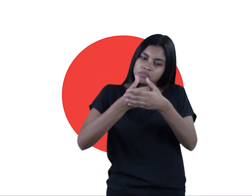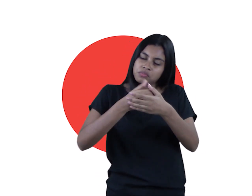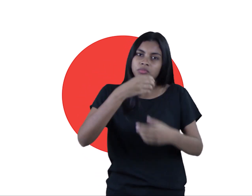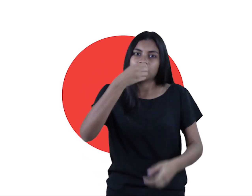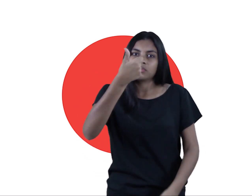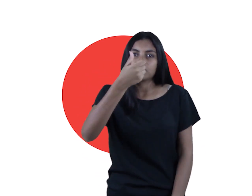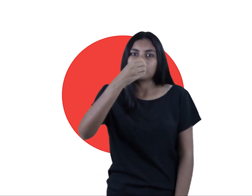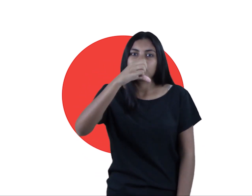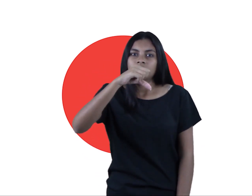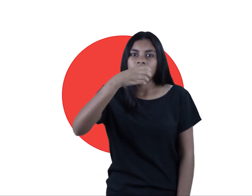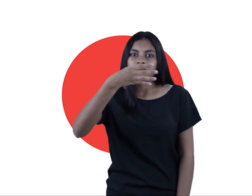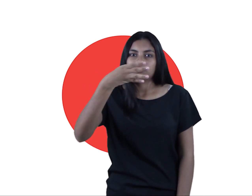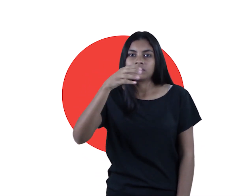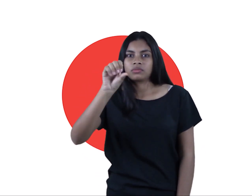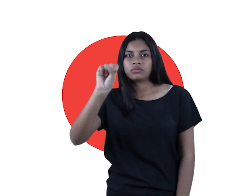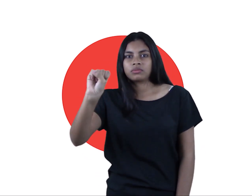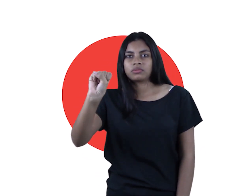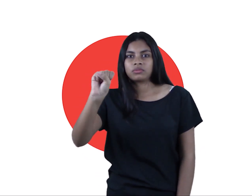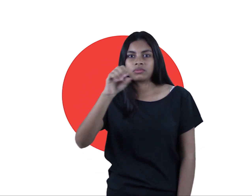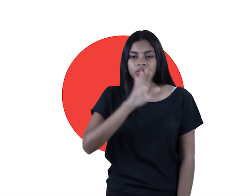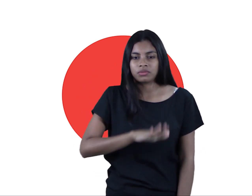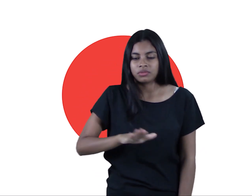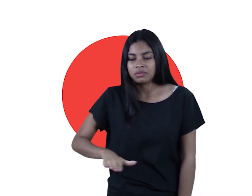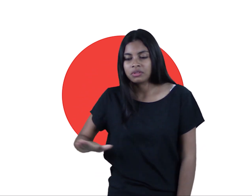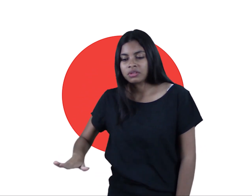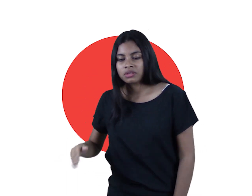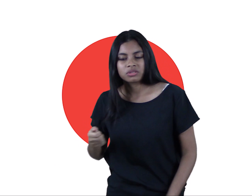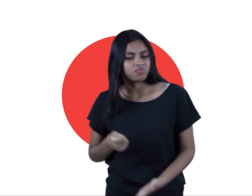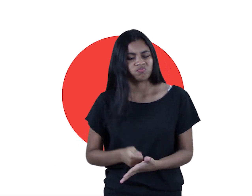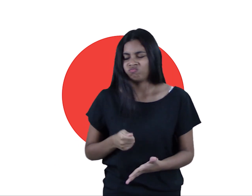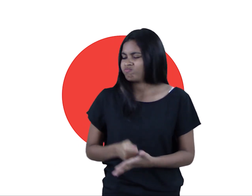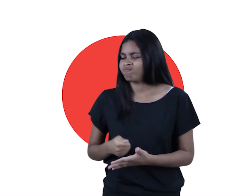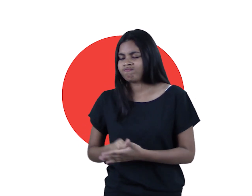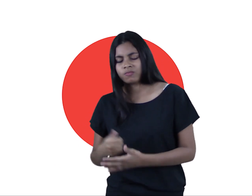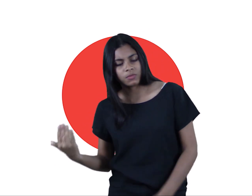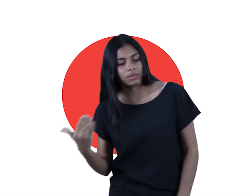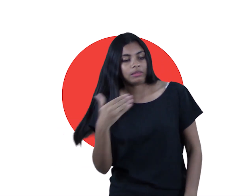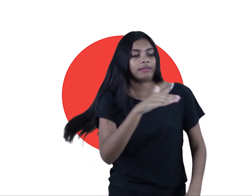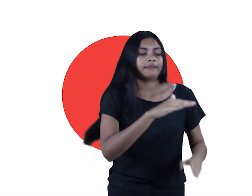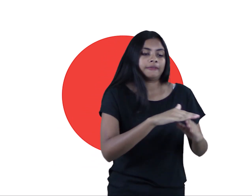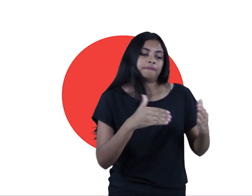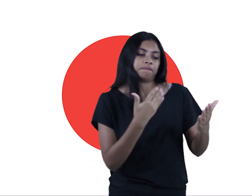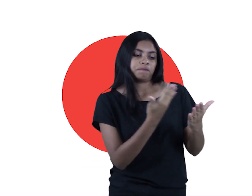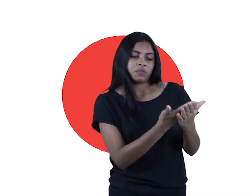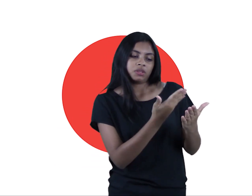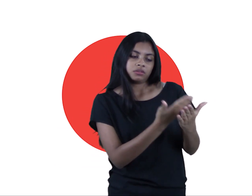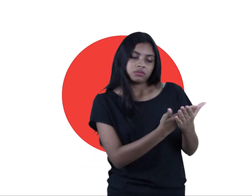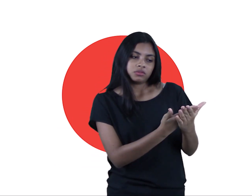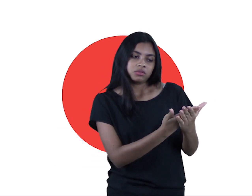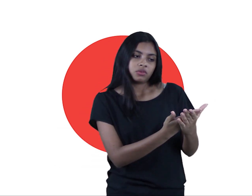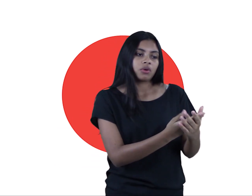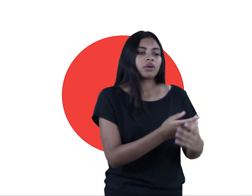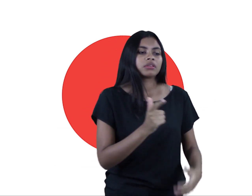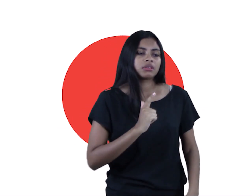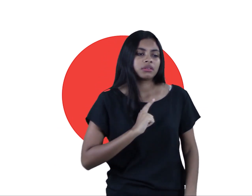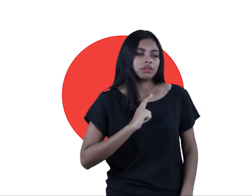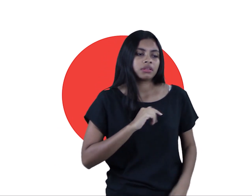1948, as crianças não eram obrigadas a frequentar a escola para receber a educação